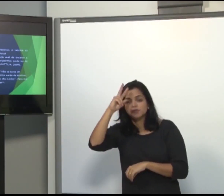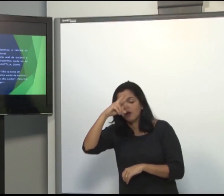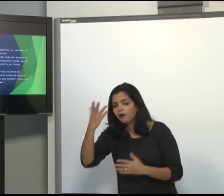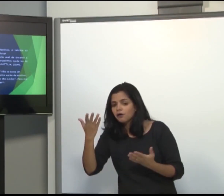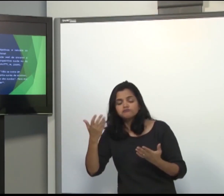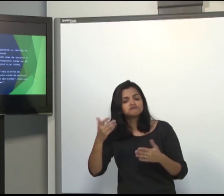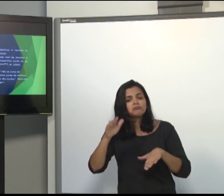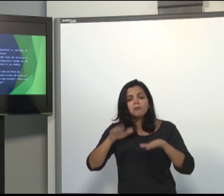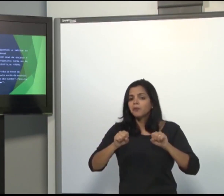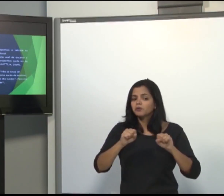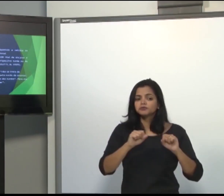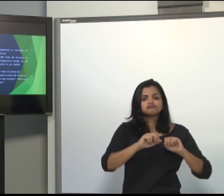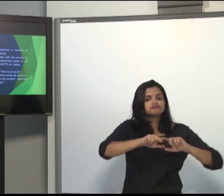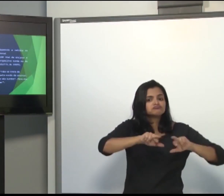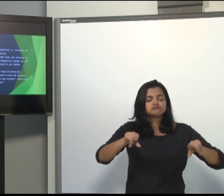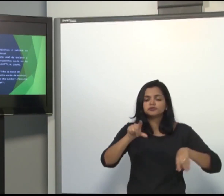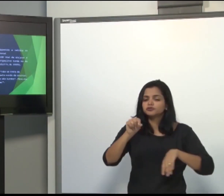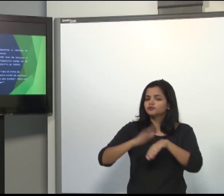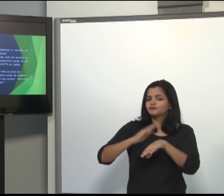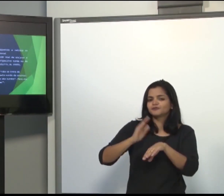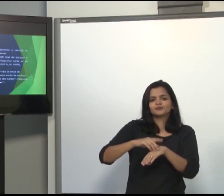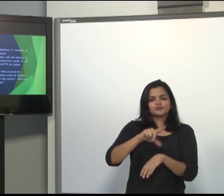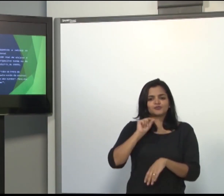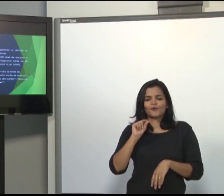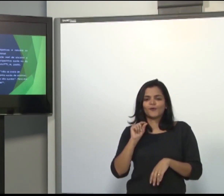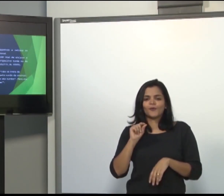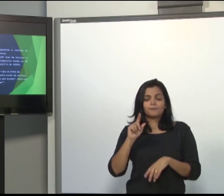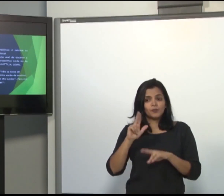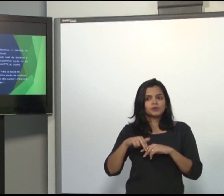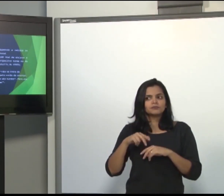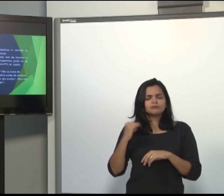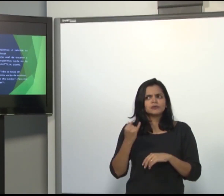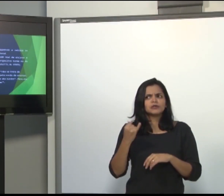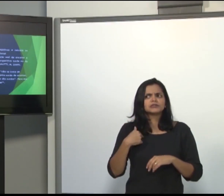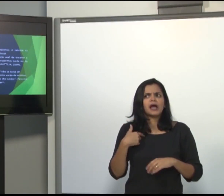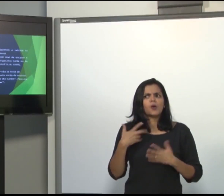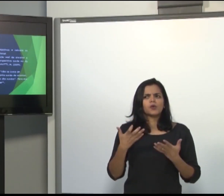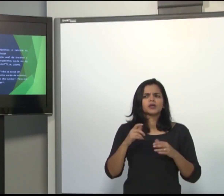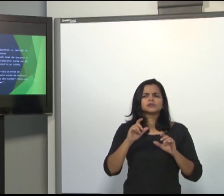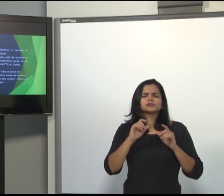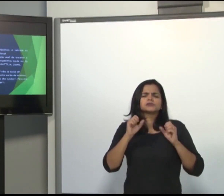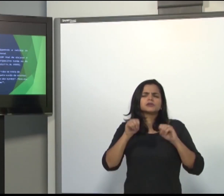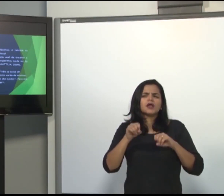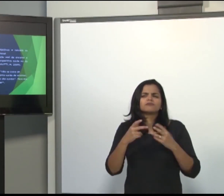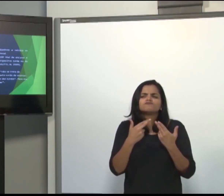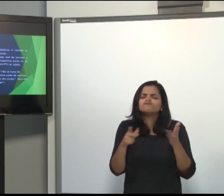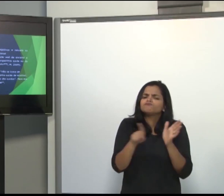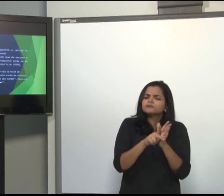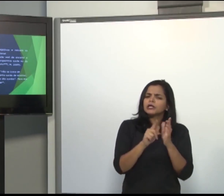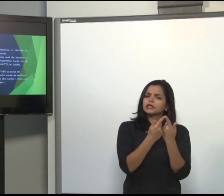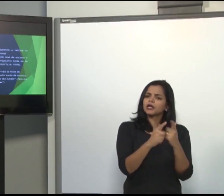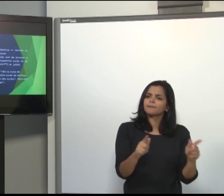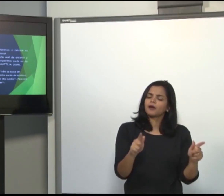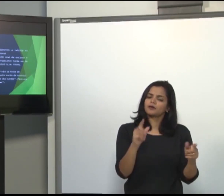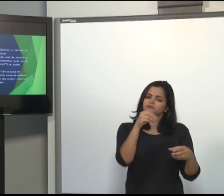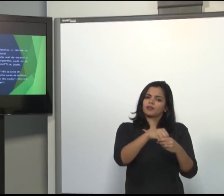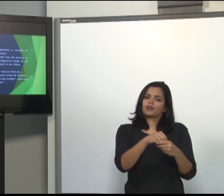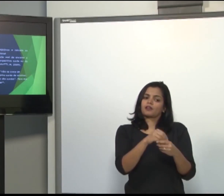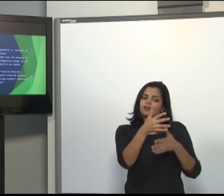vai escolher essas metodologias. Se está relacionado à gramática da língua brasileira de sinais, então